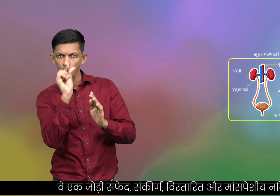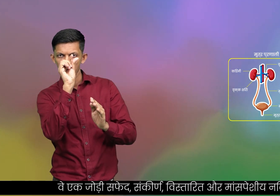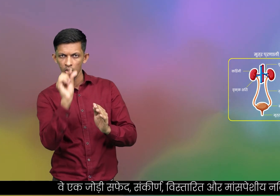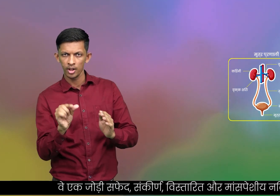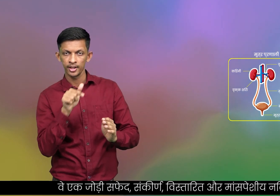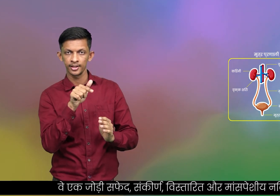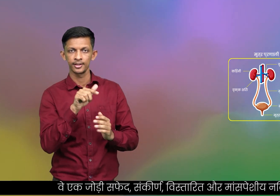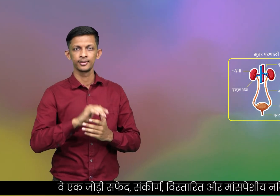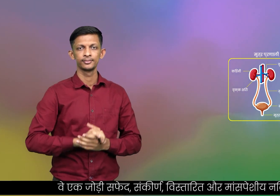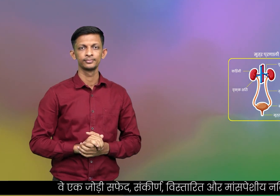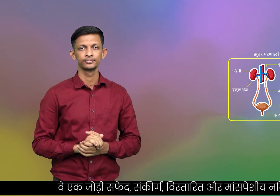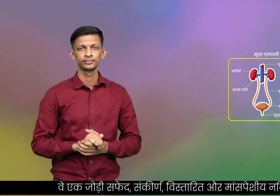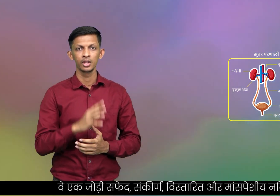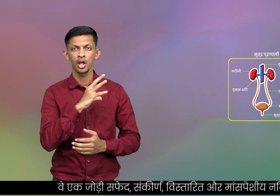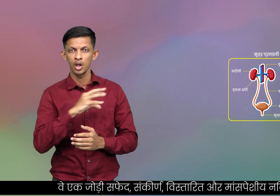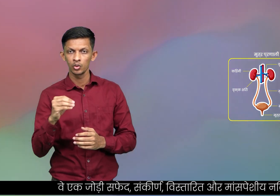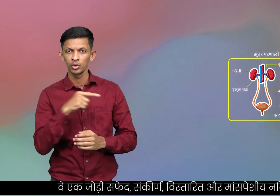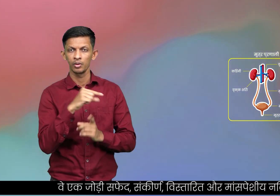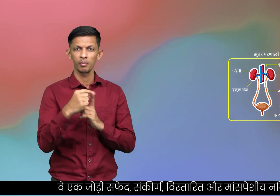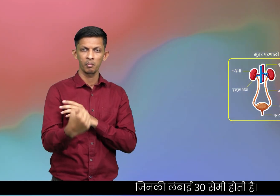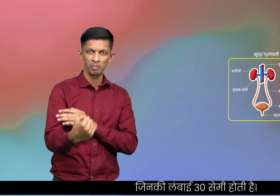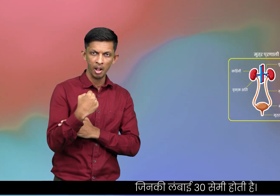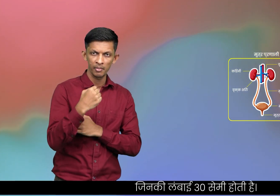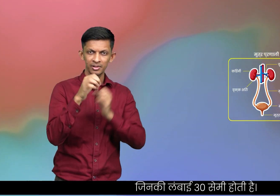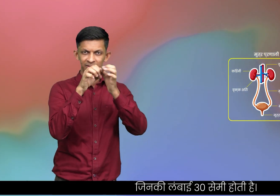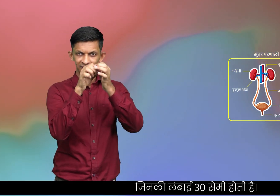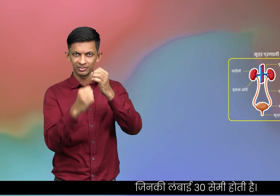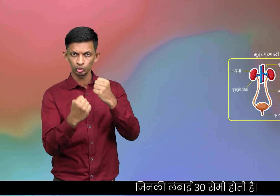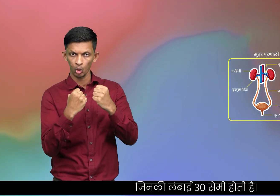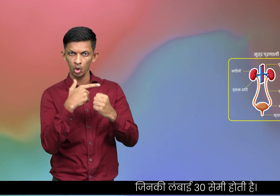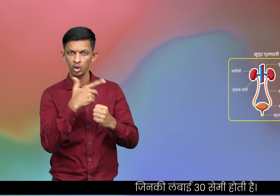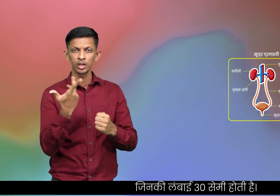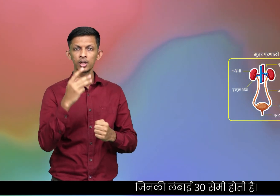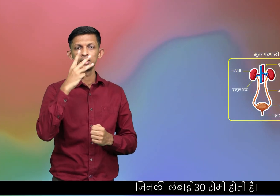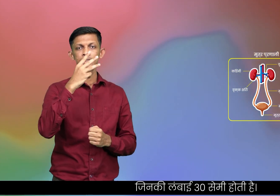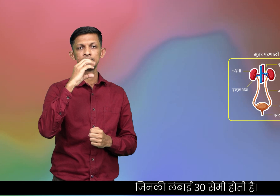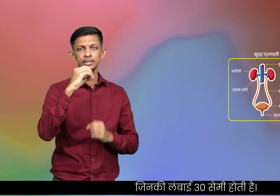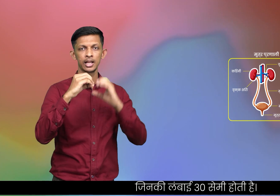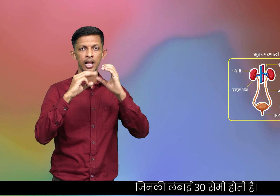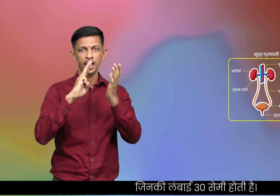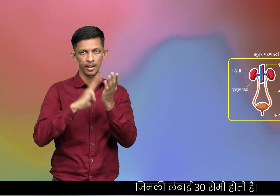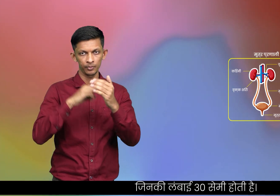मांसपेशीय नालिकाएं होती हैं जिनकी लंबाई 30 सेंटीमीटर होती है।